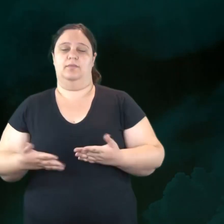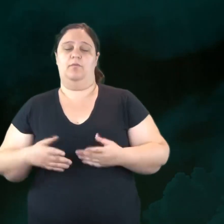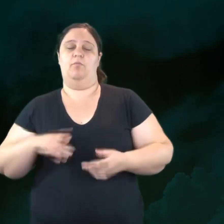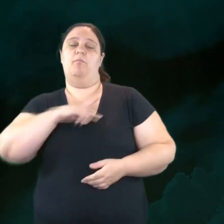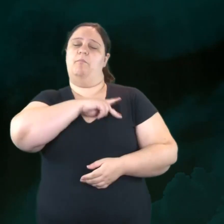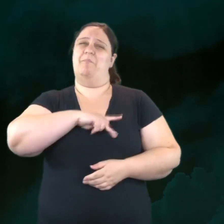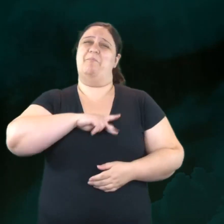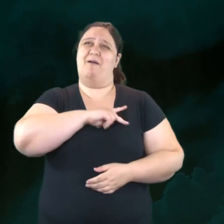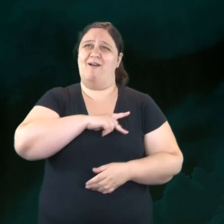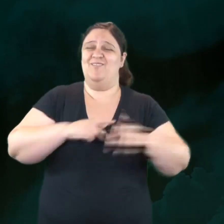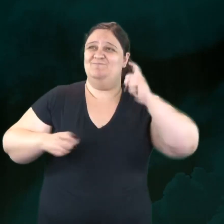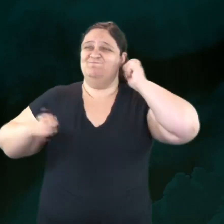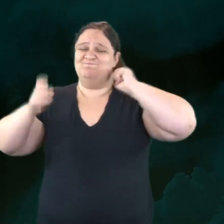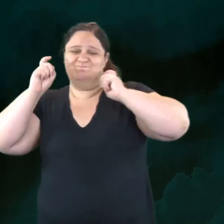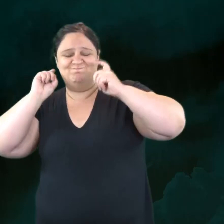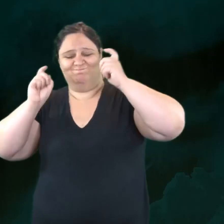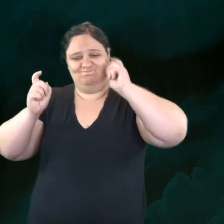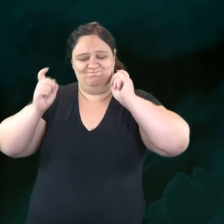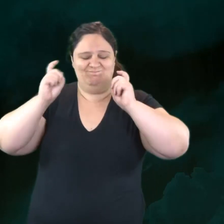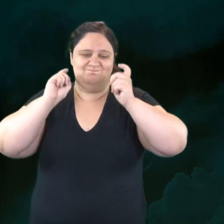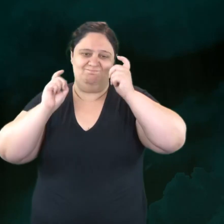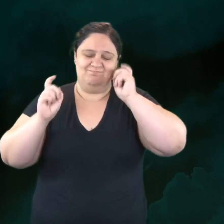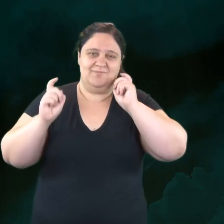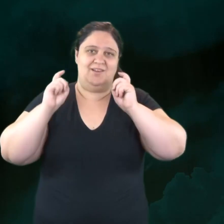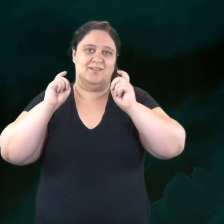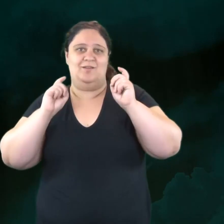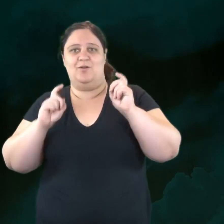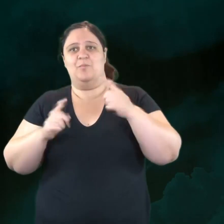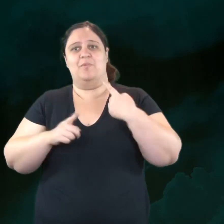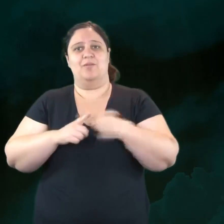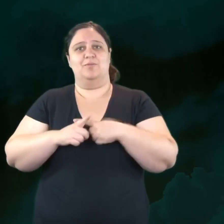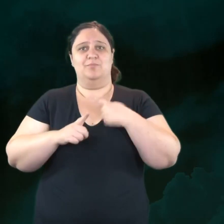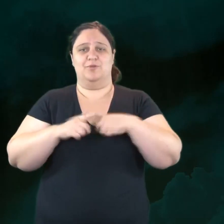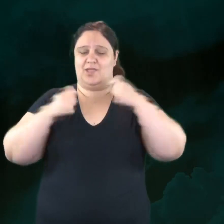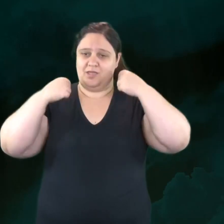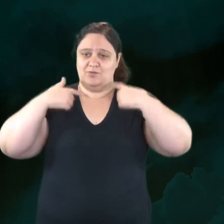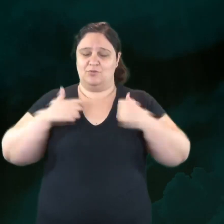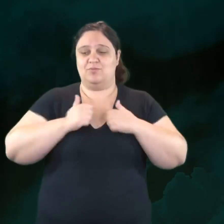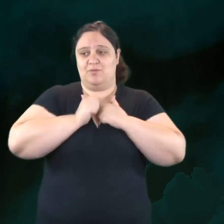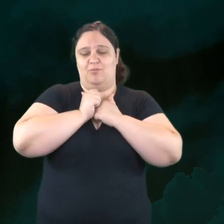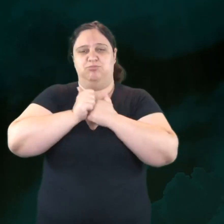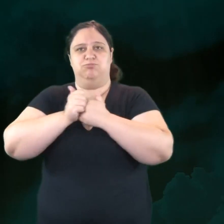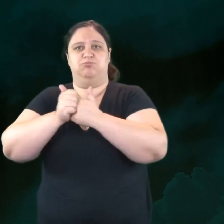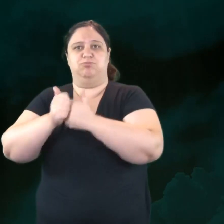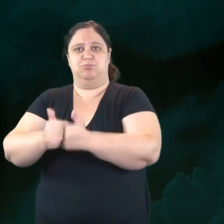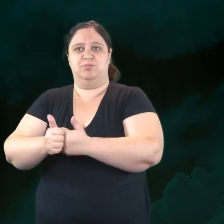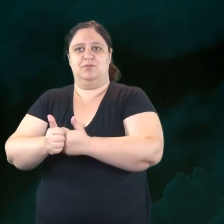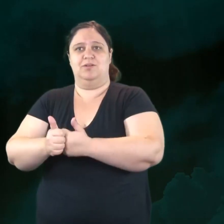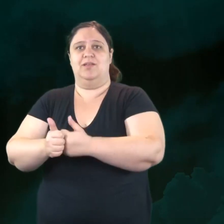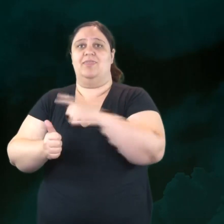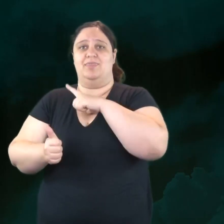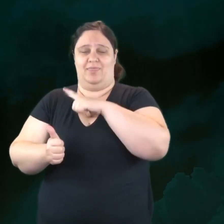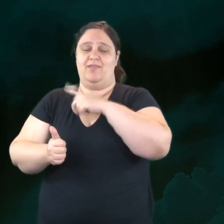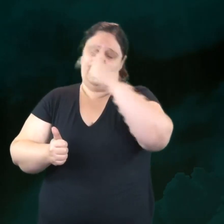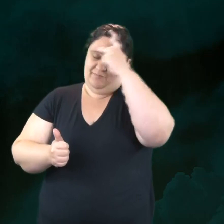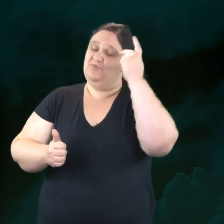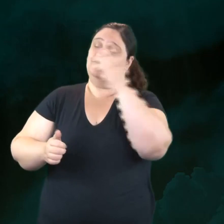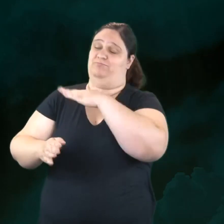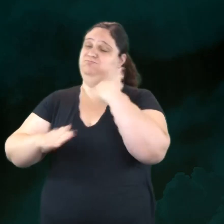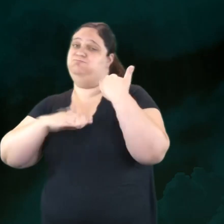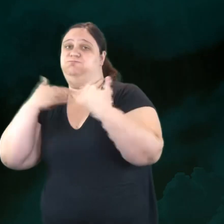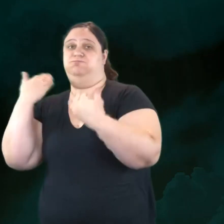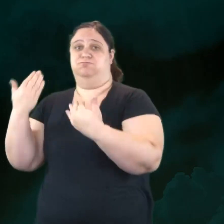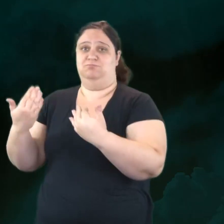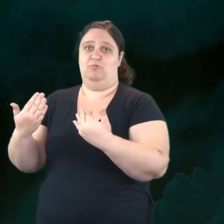estava preocupado, por causa da perseguição, né, alguns foram martirizados, ou mesmo